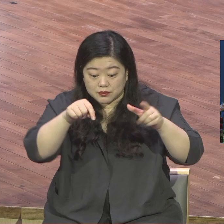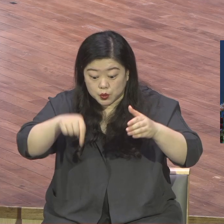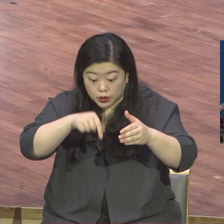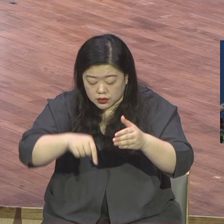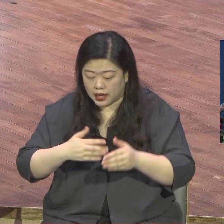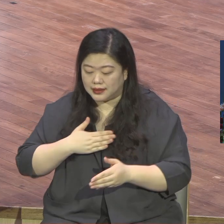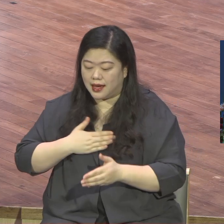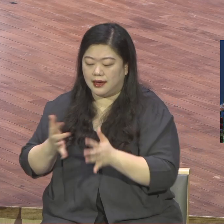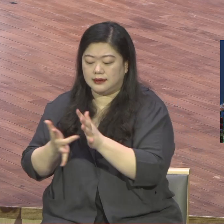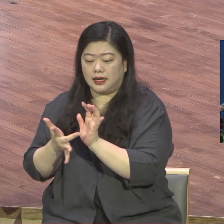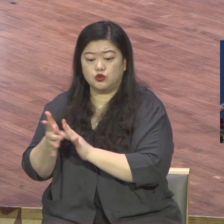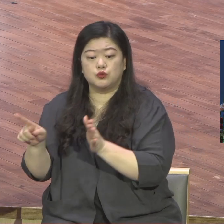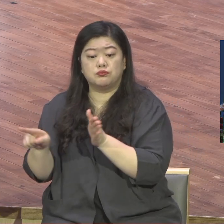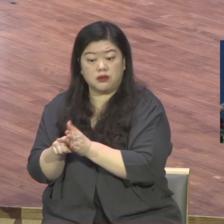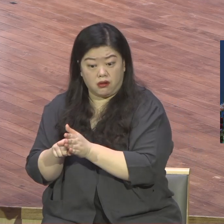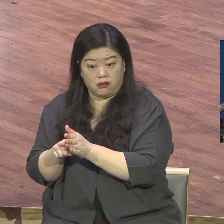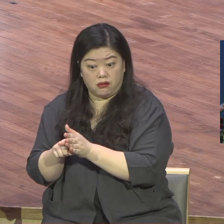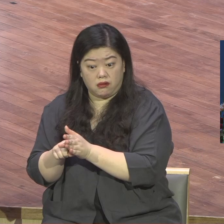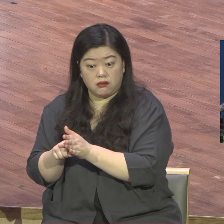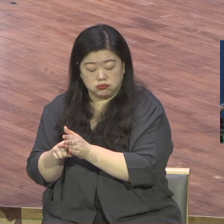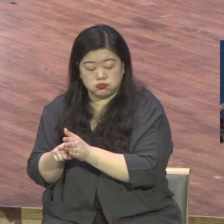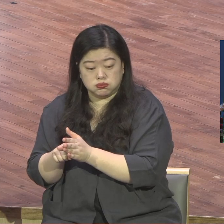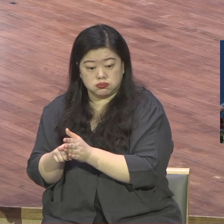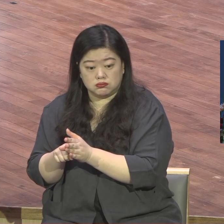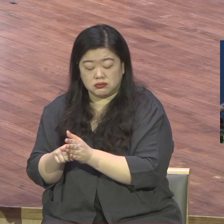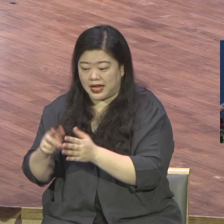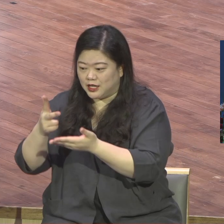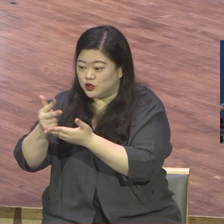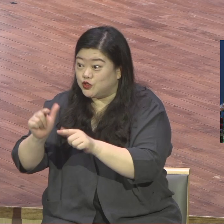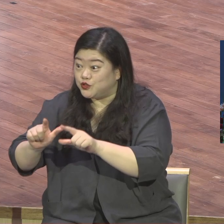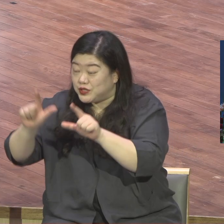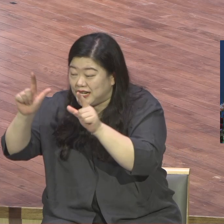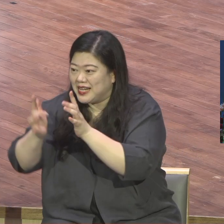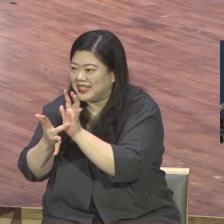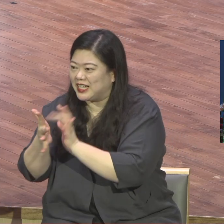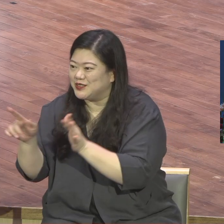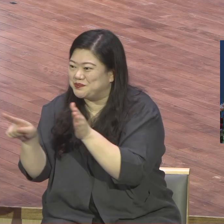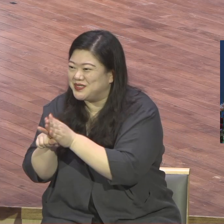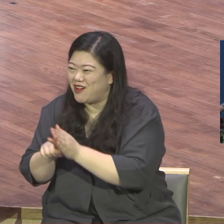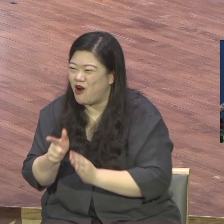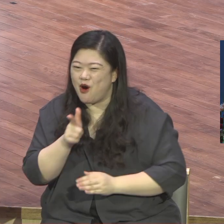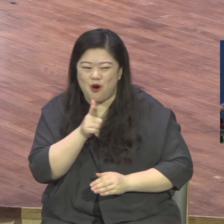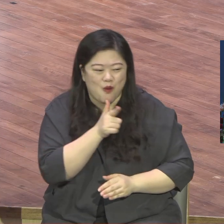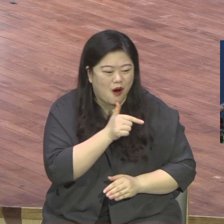믿는 예수를 좀 오피니언 리더, 영향 좀 입혀라.